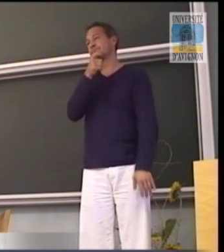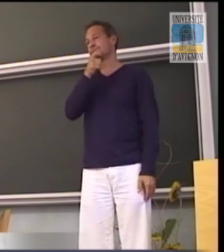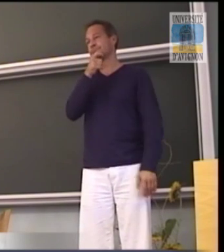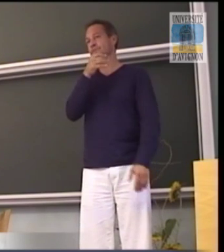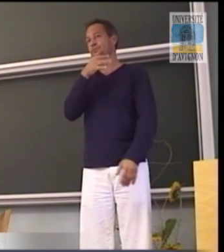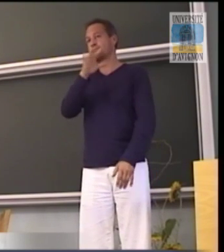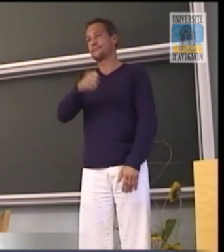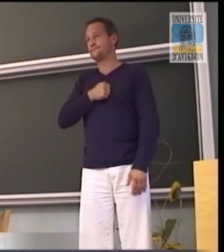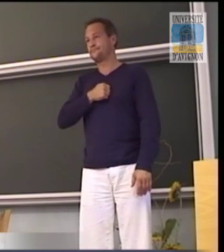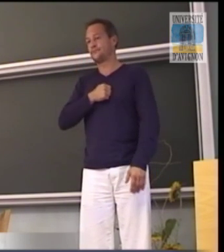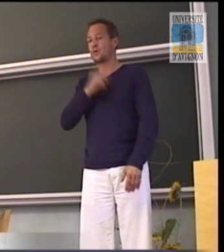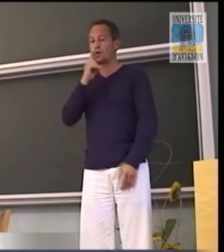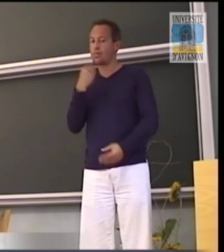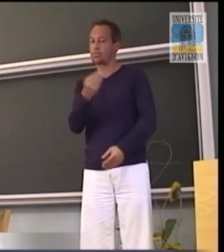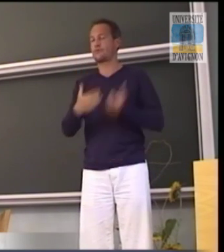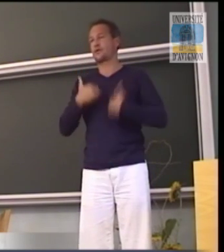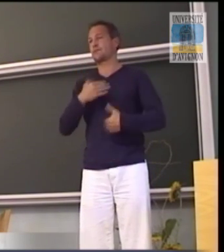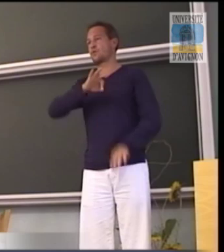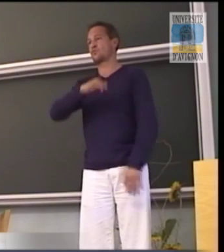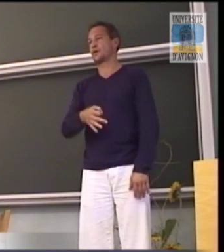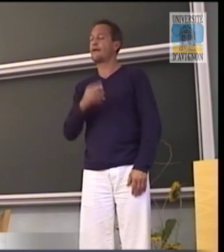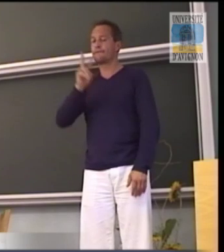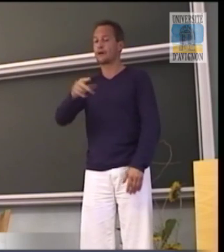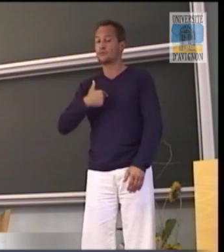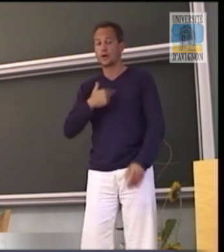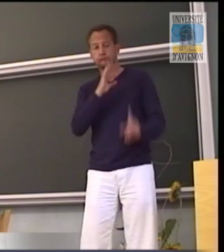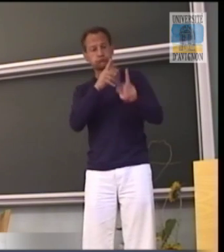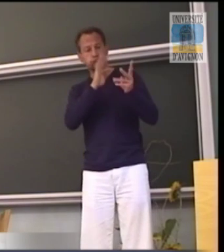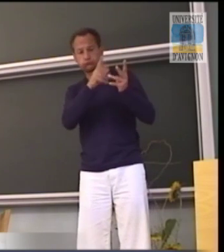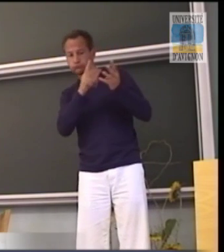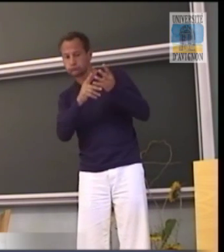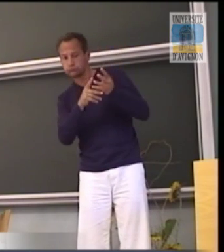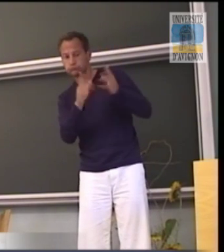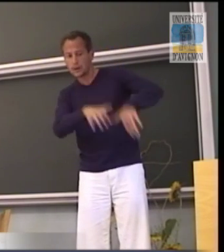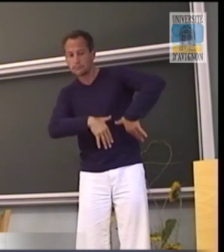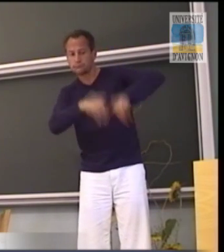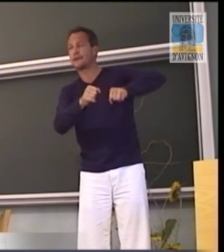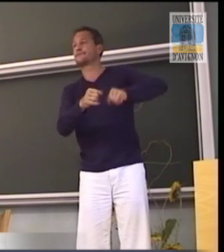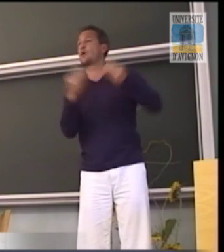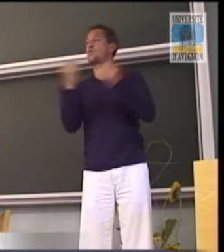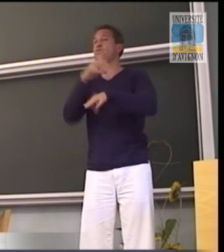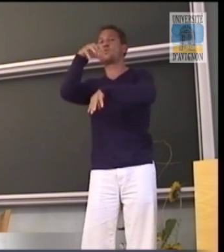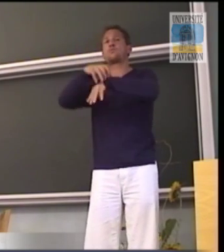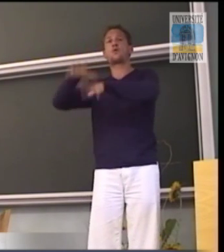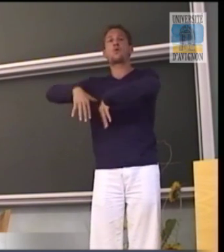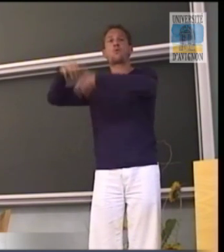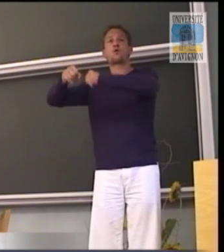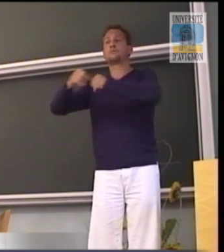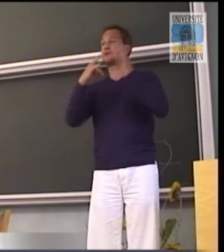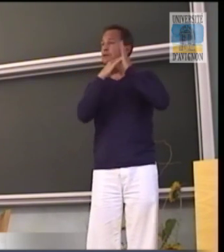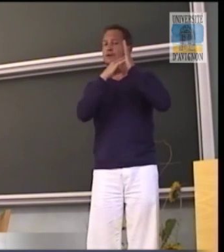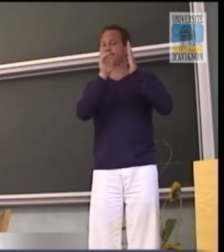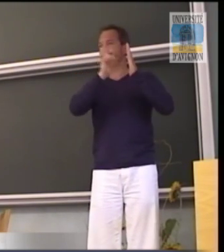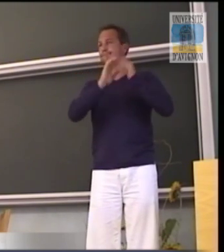et que j'ai surtout engagé des comédiens, et je les ai engagés à Pôle emploi, et pas à la MDPH. Donc, j'ai engagé des